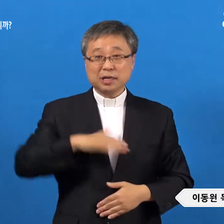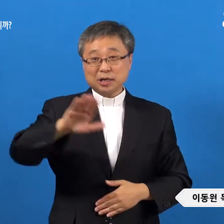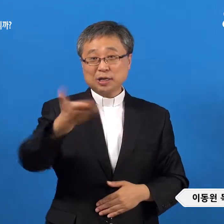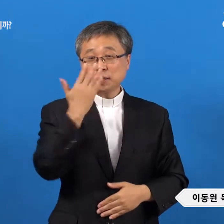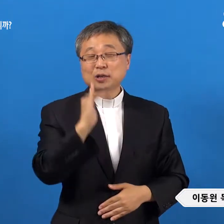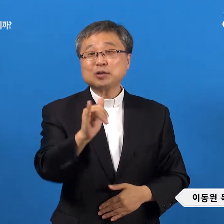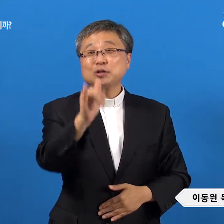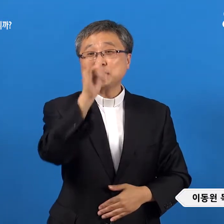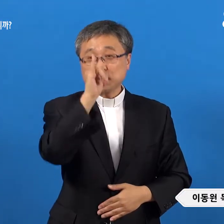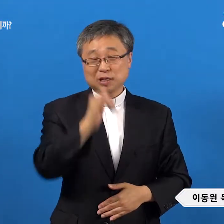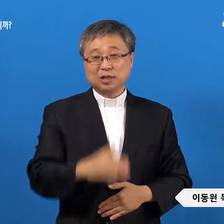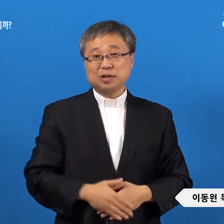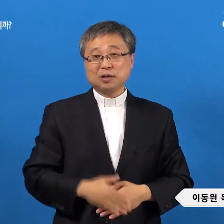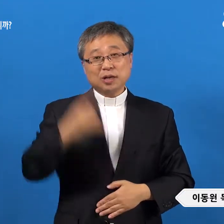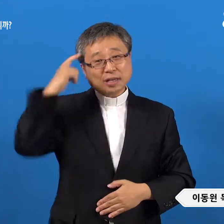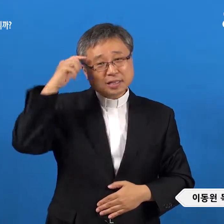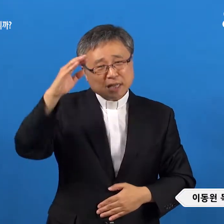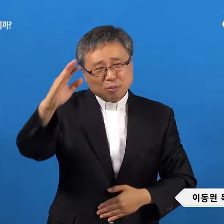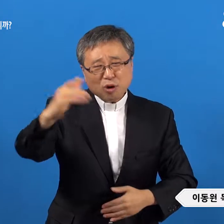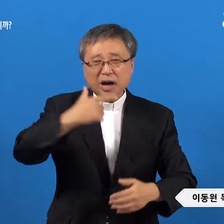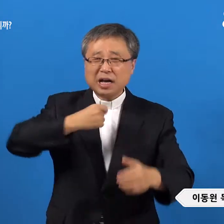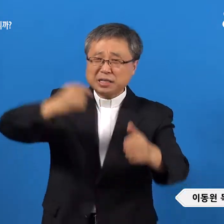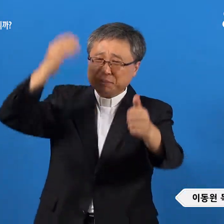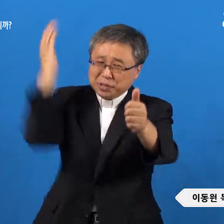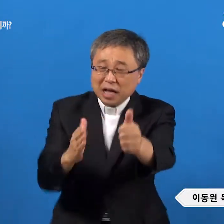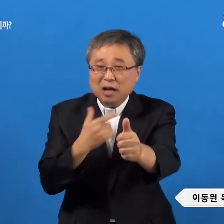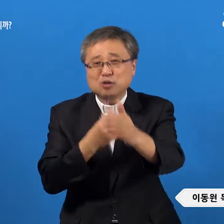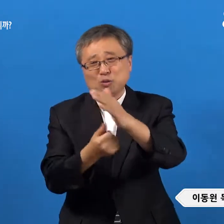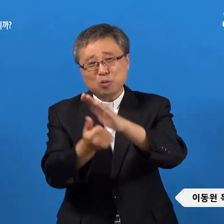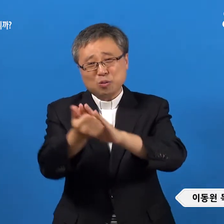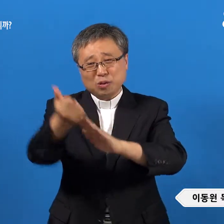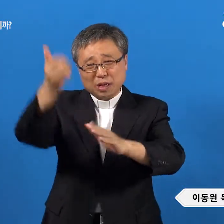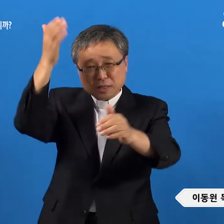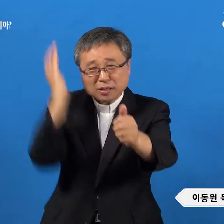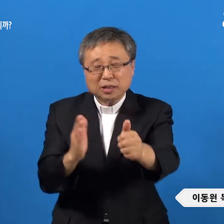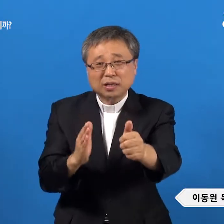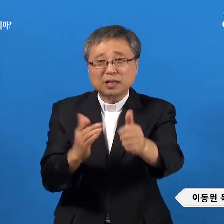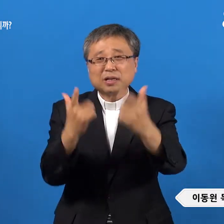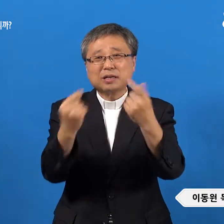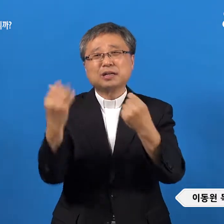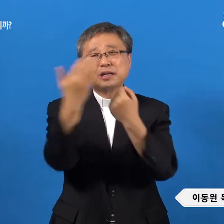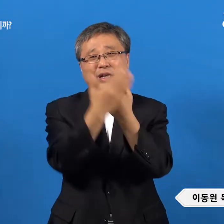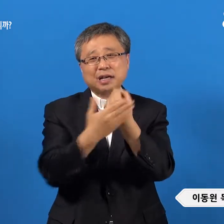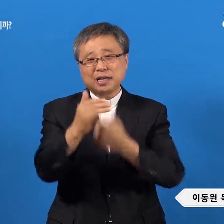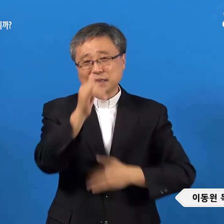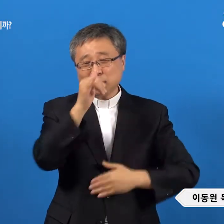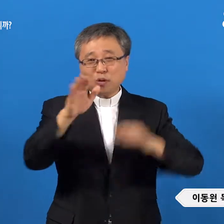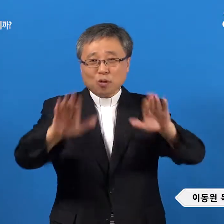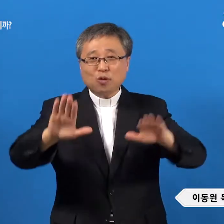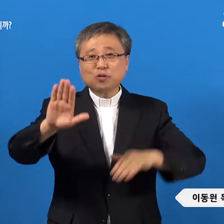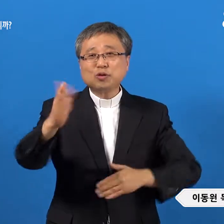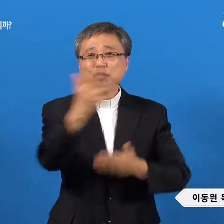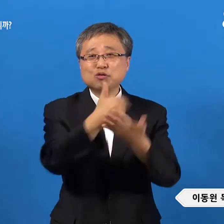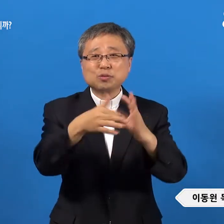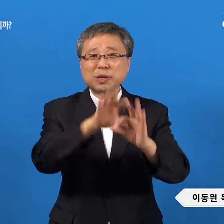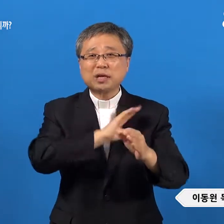될 수 있기를 사모하십시다. 소원하십시다. 그런 은혜가 있는 오늘이 되시기를 주의 이름으로